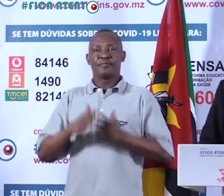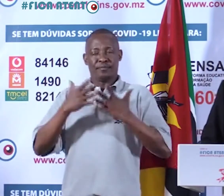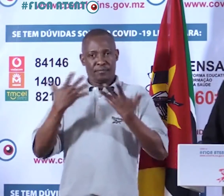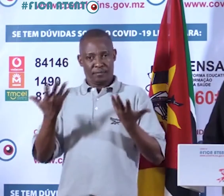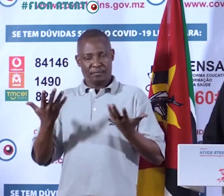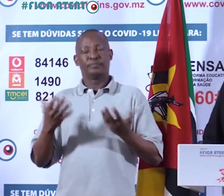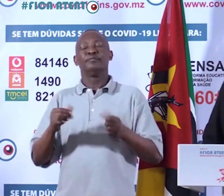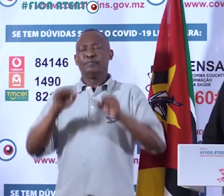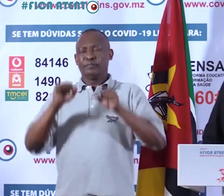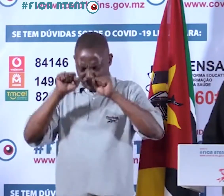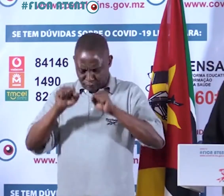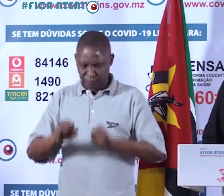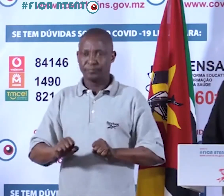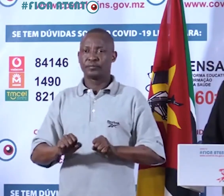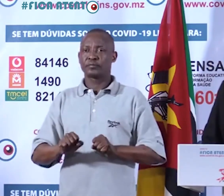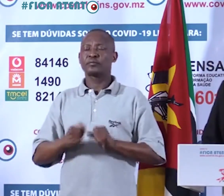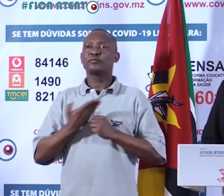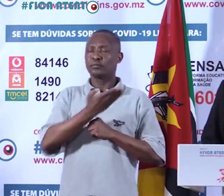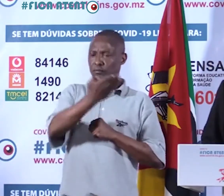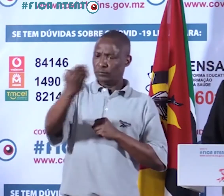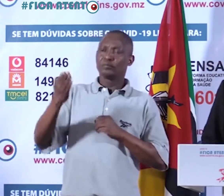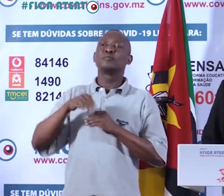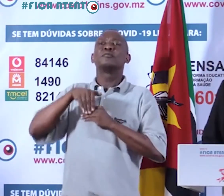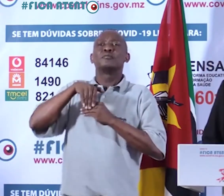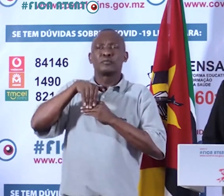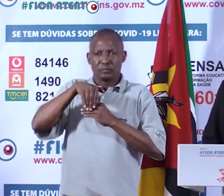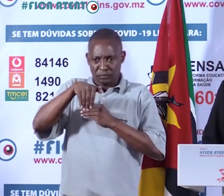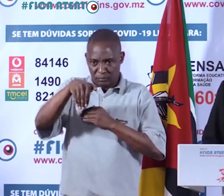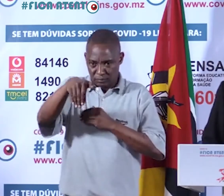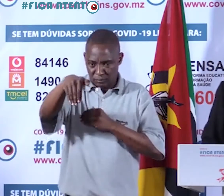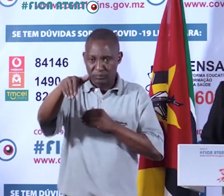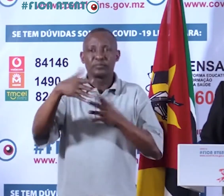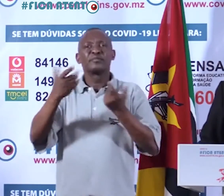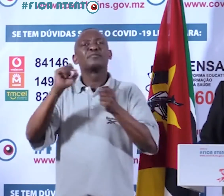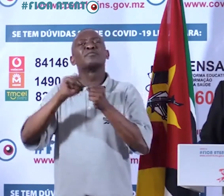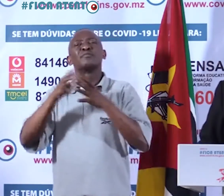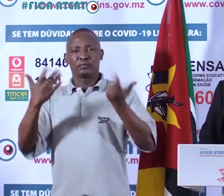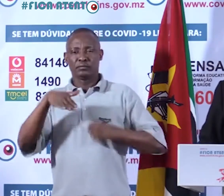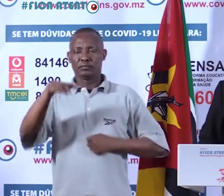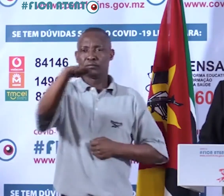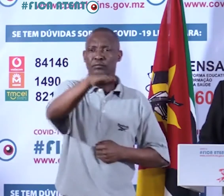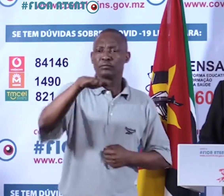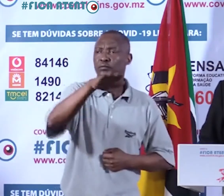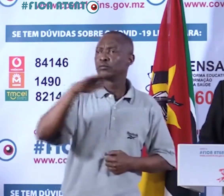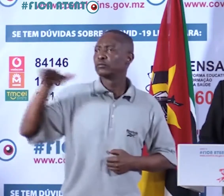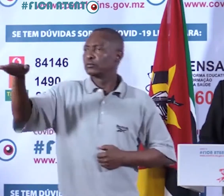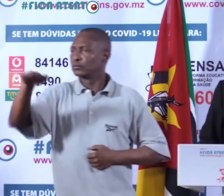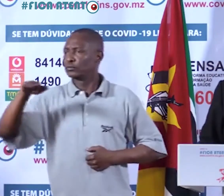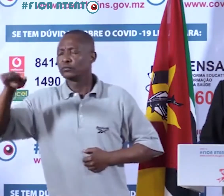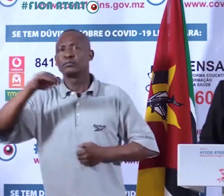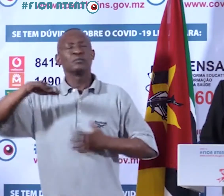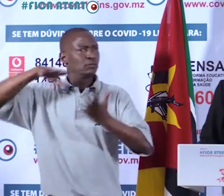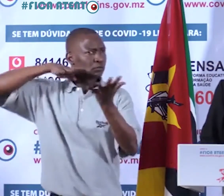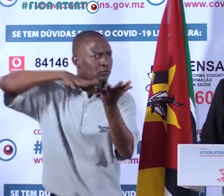continuar a ser verdadeiros educadores comunitários. Vamos